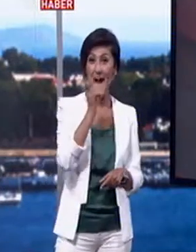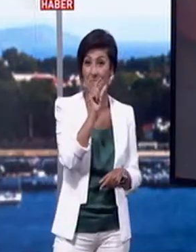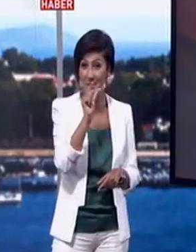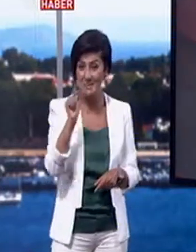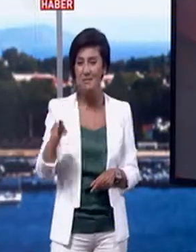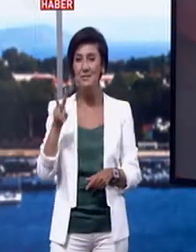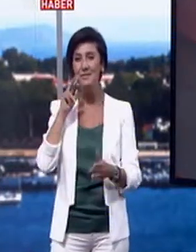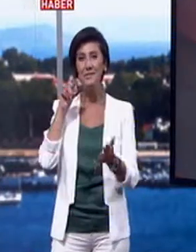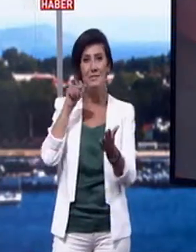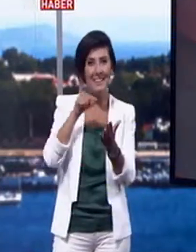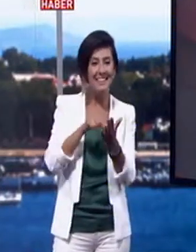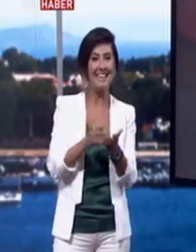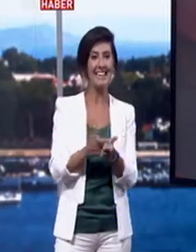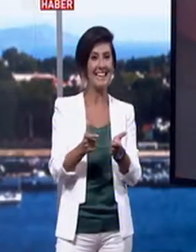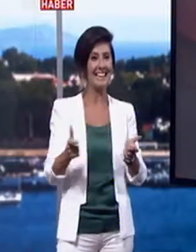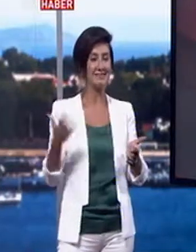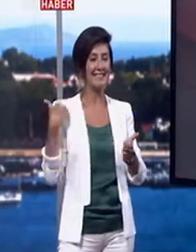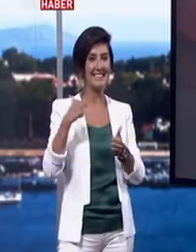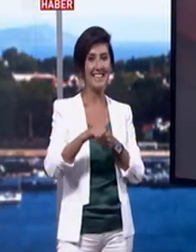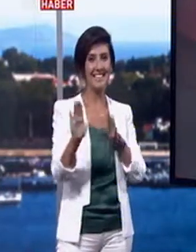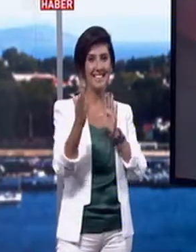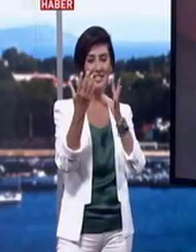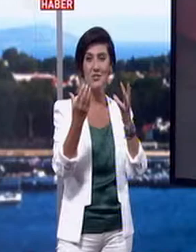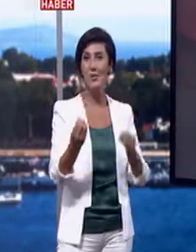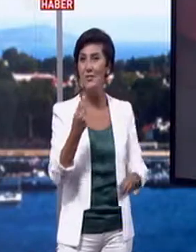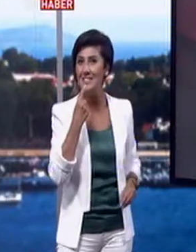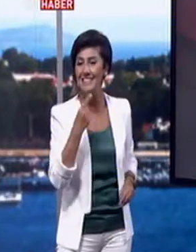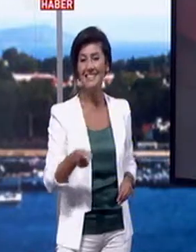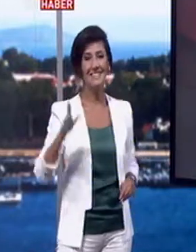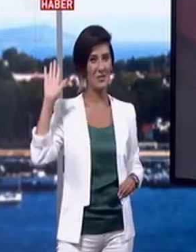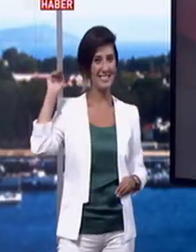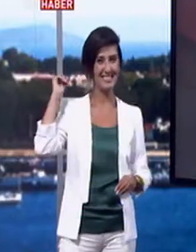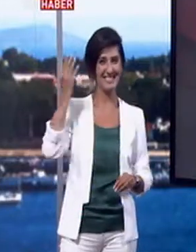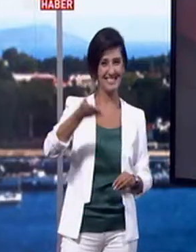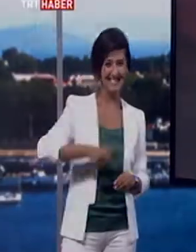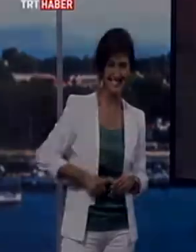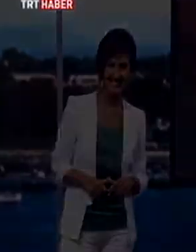Haber özetlerini burada noktalıyoruz. Gelişmelerle tekrar karşınızda olacağız. Şimdilik hoşça kalın.